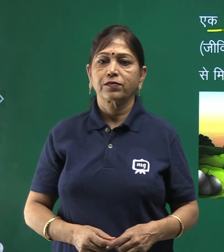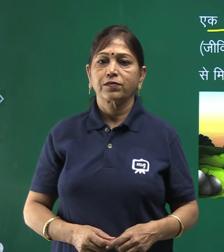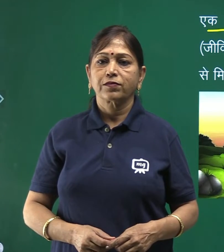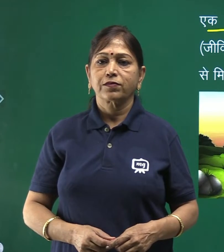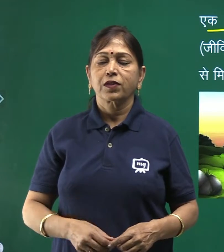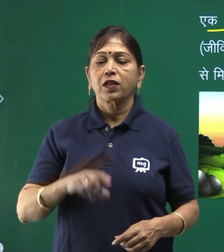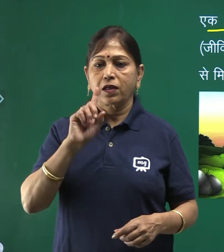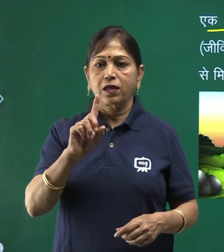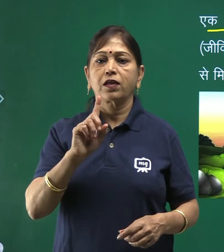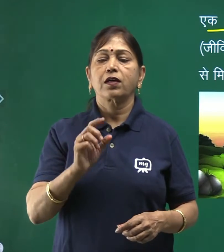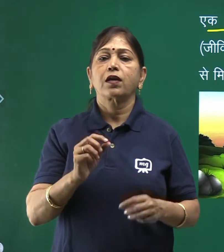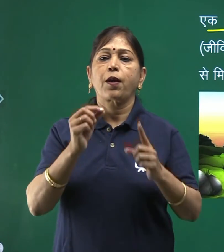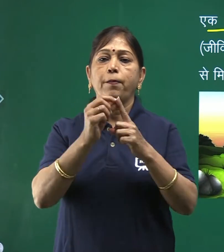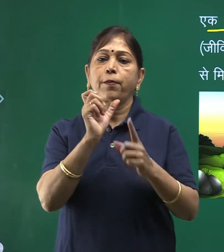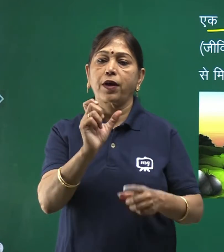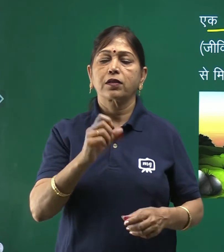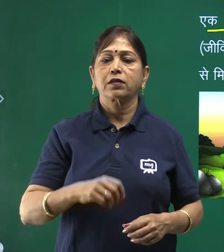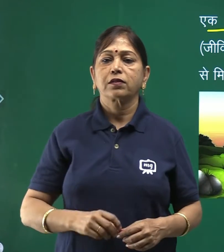एक पारितंत्र